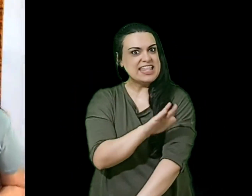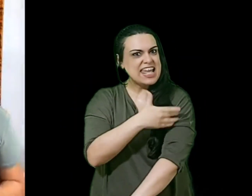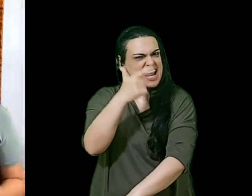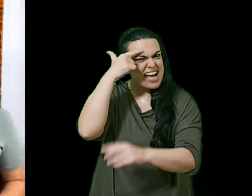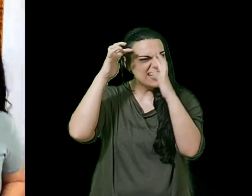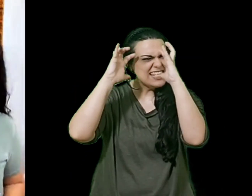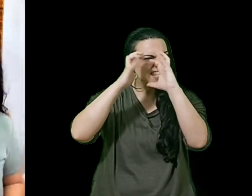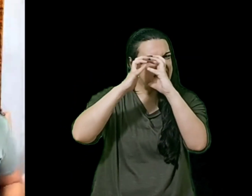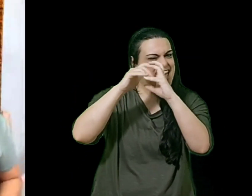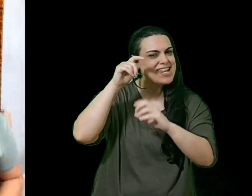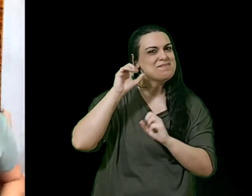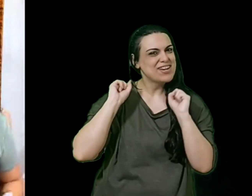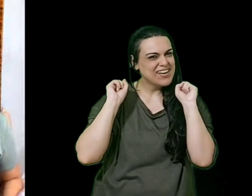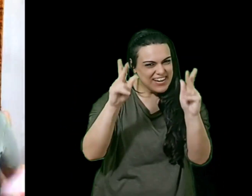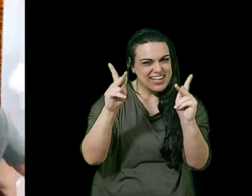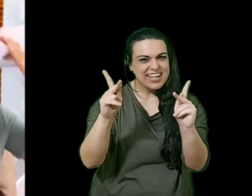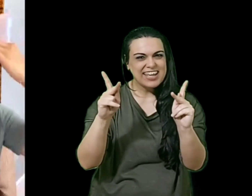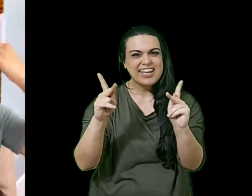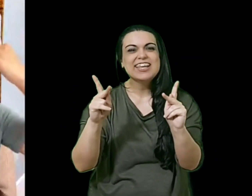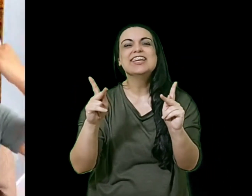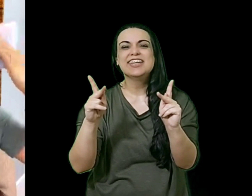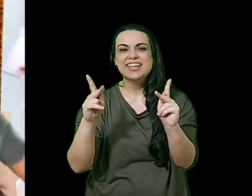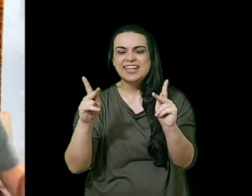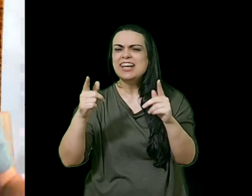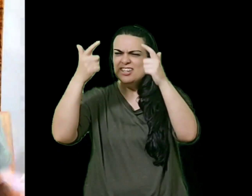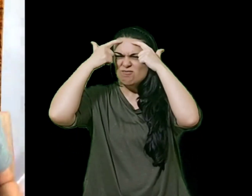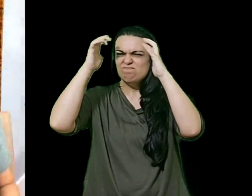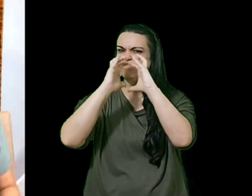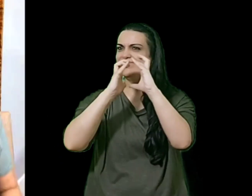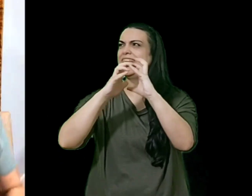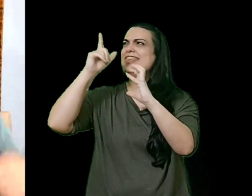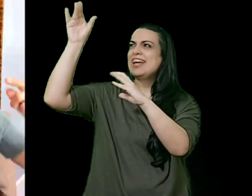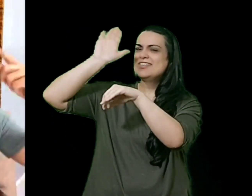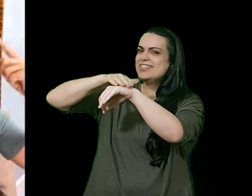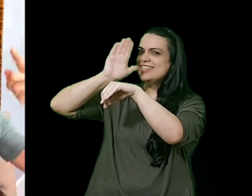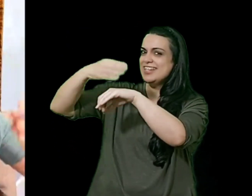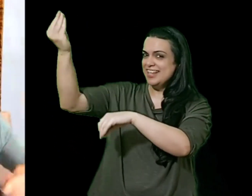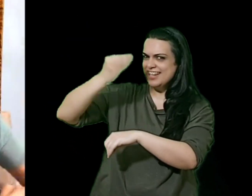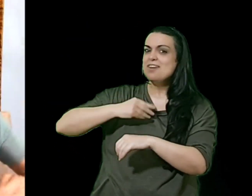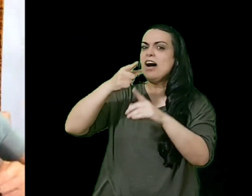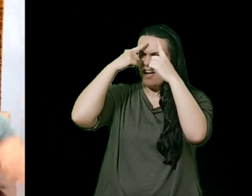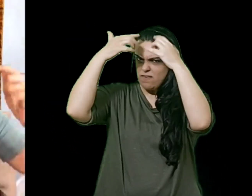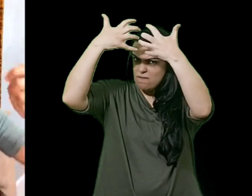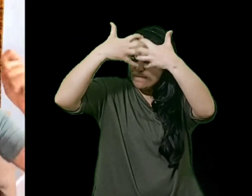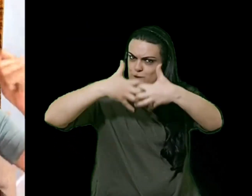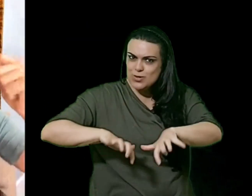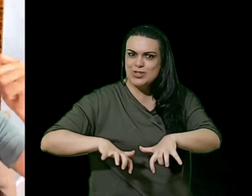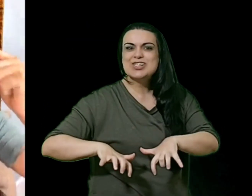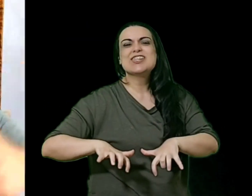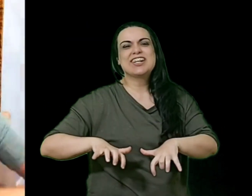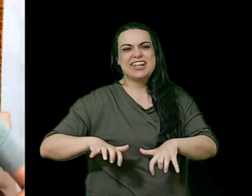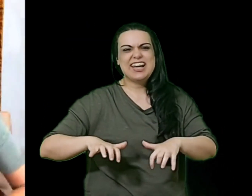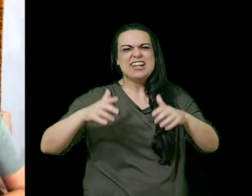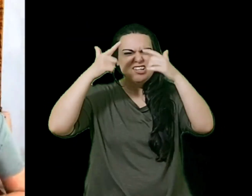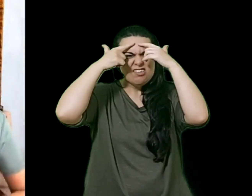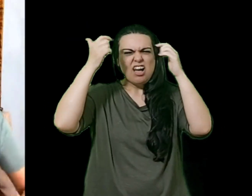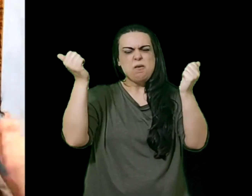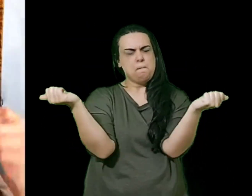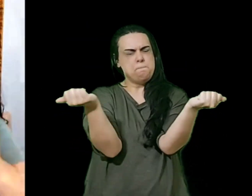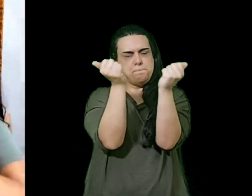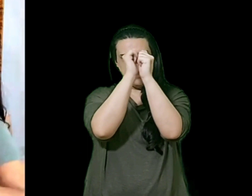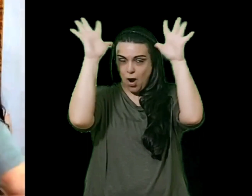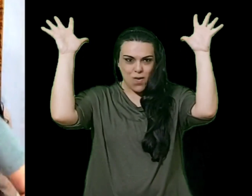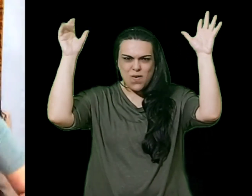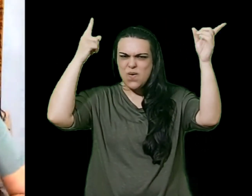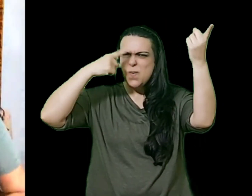cérebro, terra. Eita, essa massa abençoada que Jesus colocou aí dentro vai funcionar. Deus vai te dar uma mente brilhante. Você